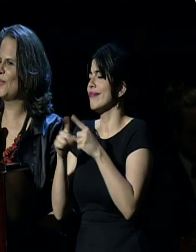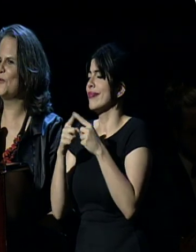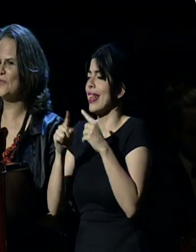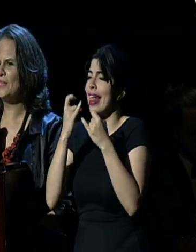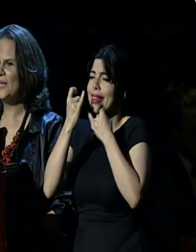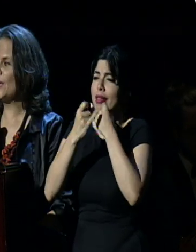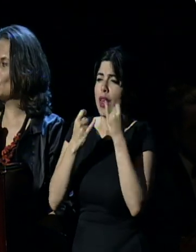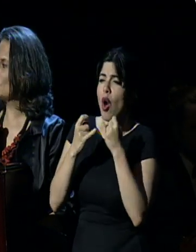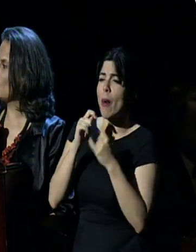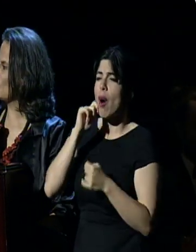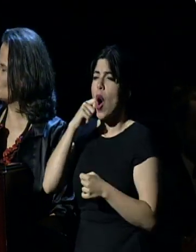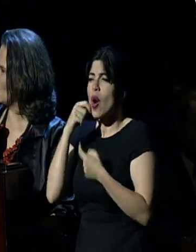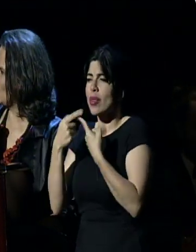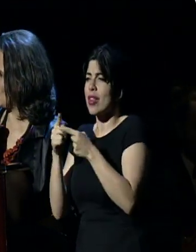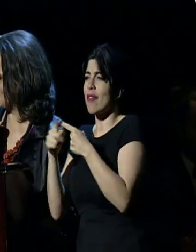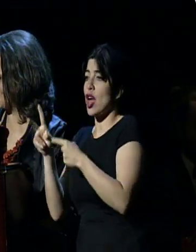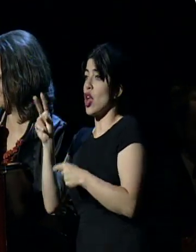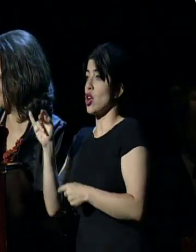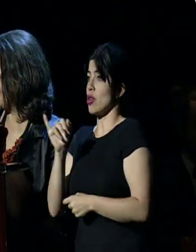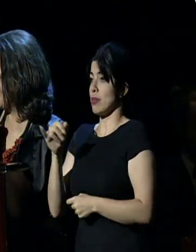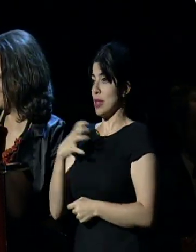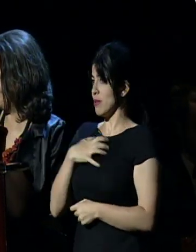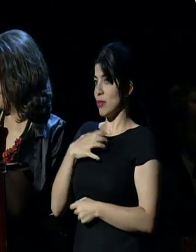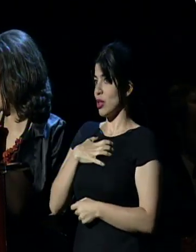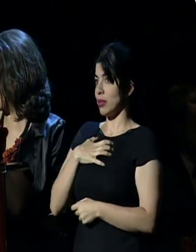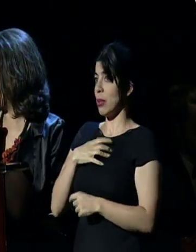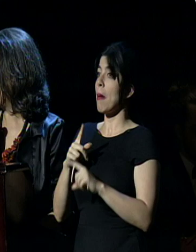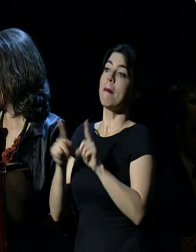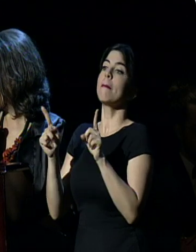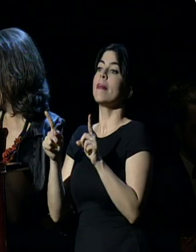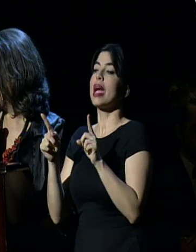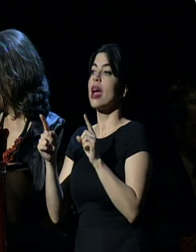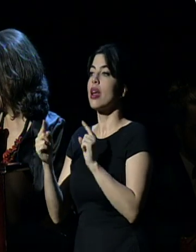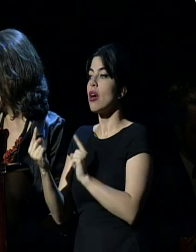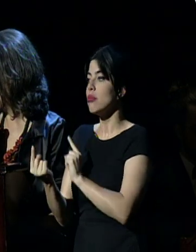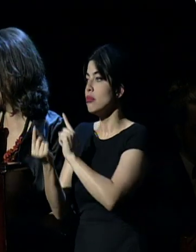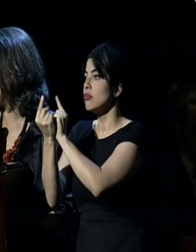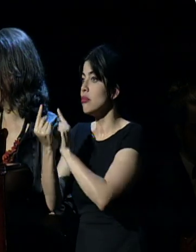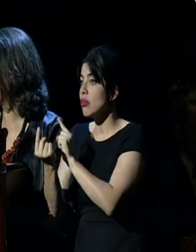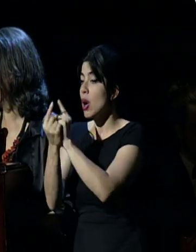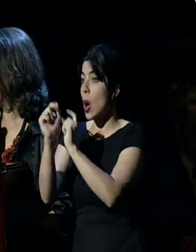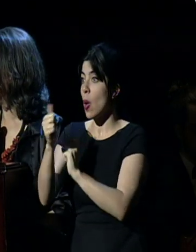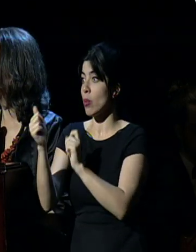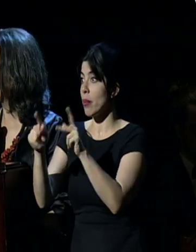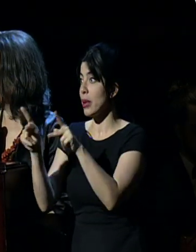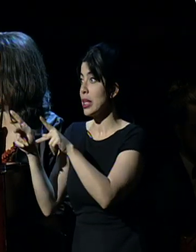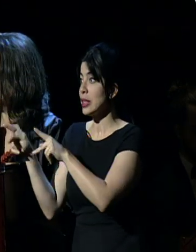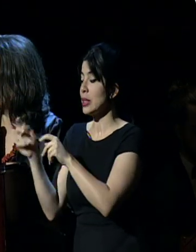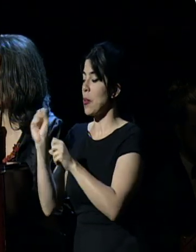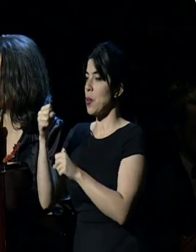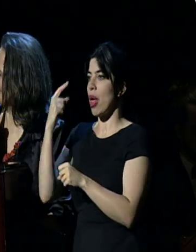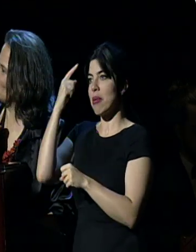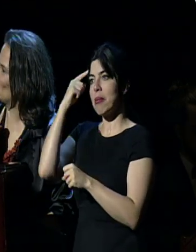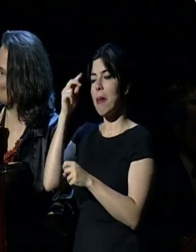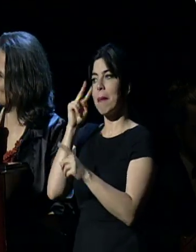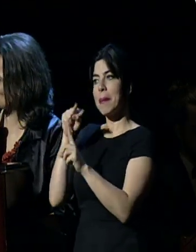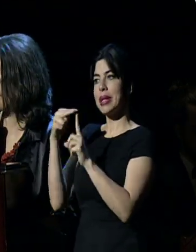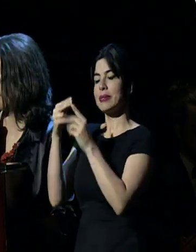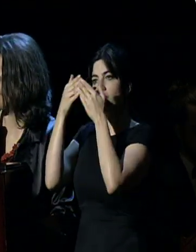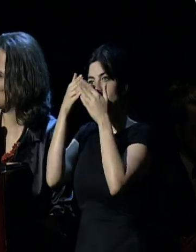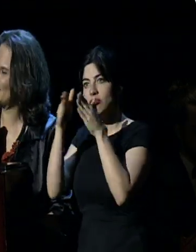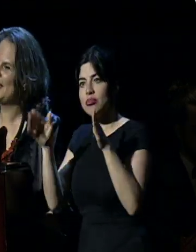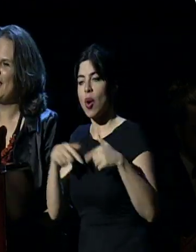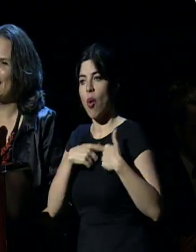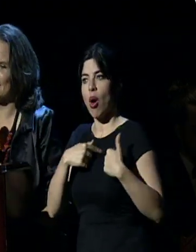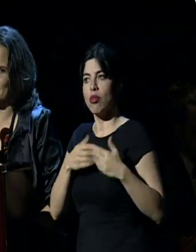y códigos que no siempre son el nuestro, pero que en el encuentro con el otro nos abren la perspectiva, nos abren el corazón,